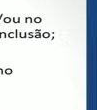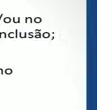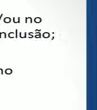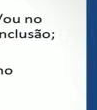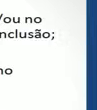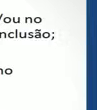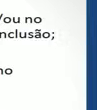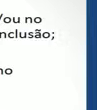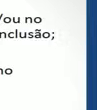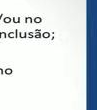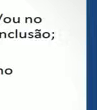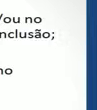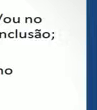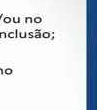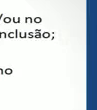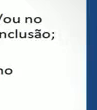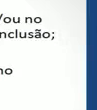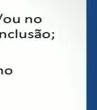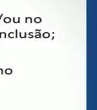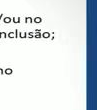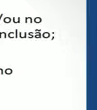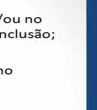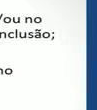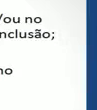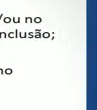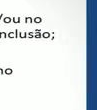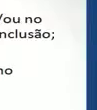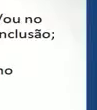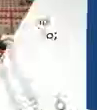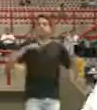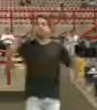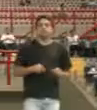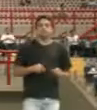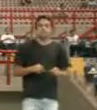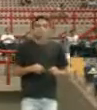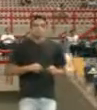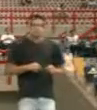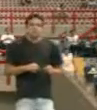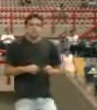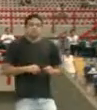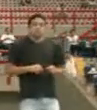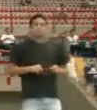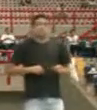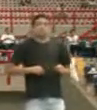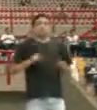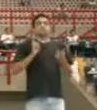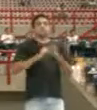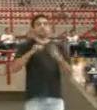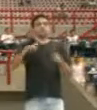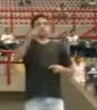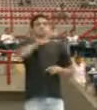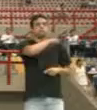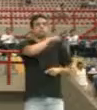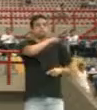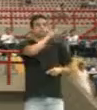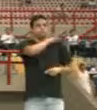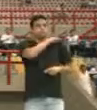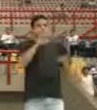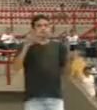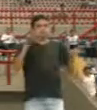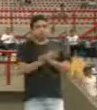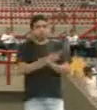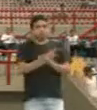Cabe o que a quem? Na conclusão, quem tem que fazer o quê? Nós vamos concluir o ensino médio, não é isso? Tá